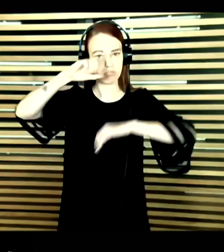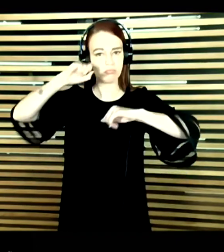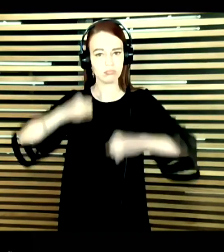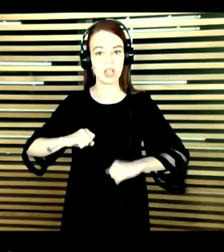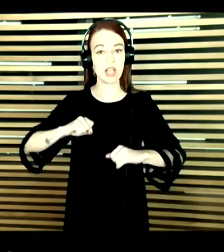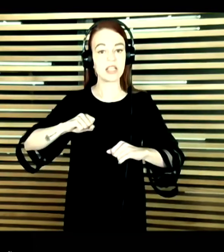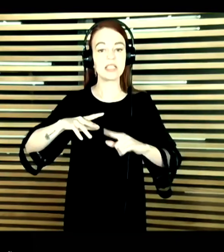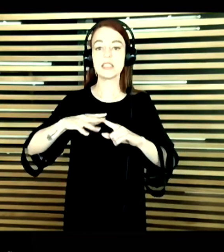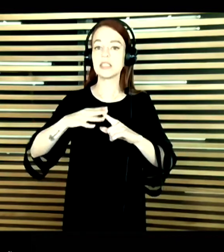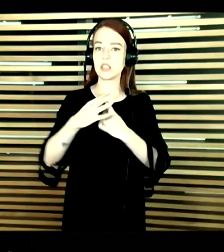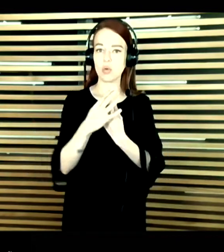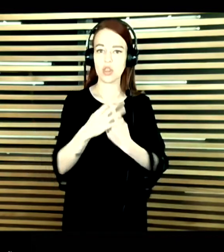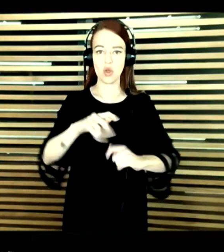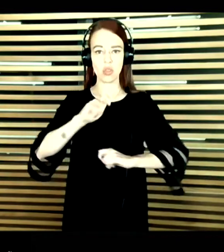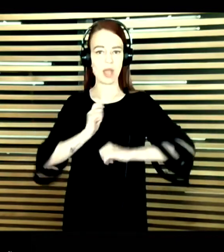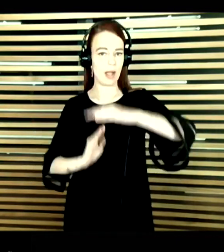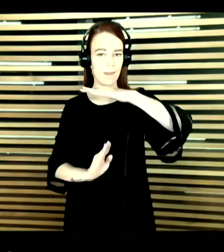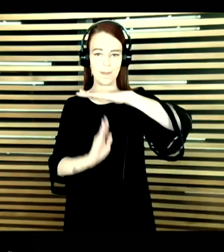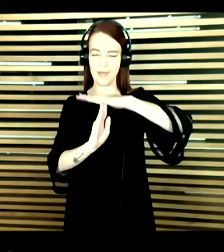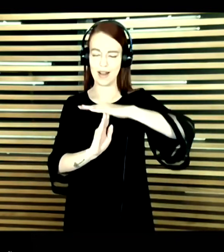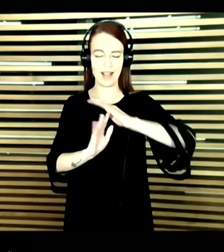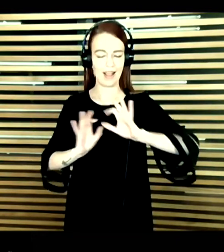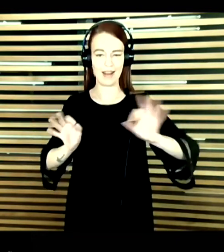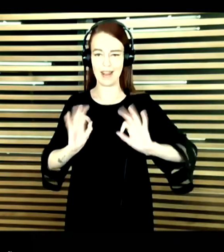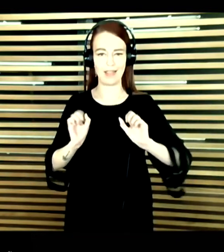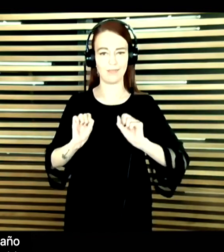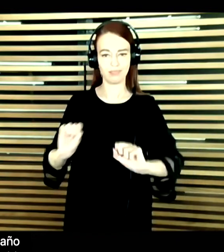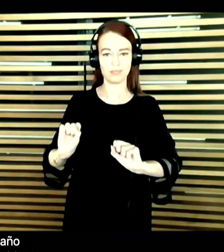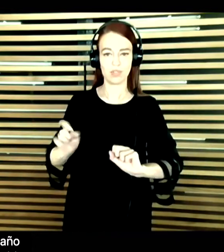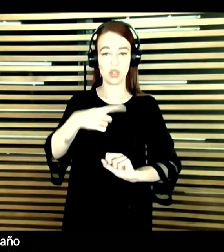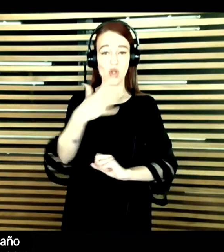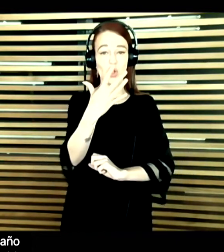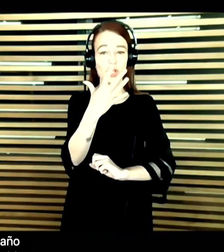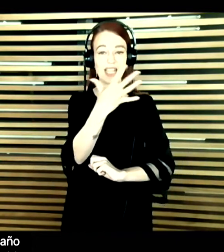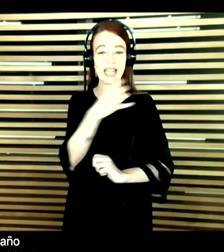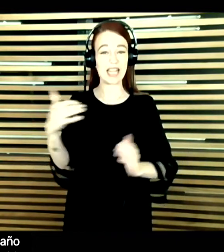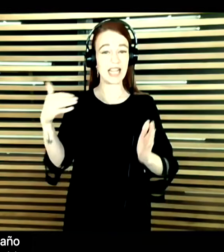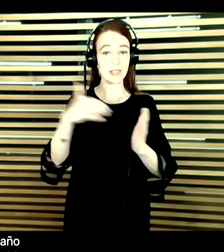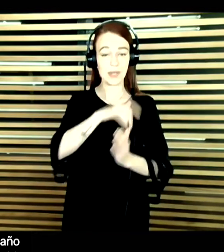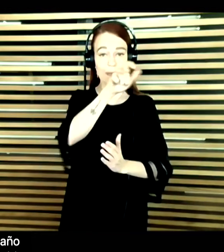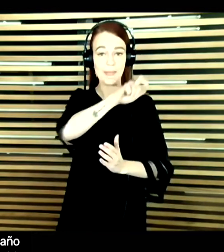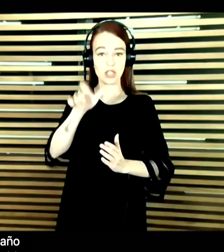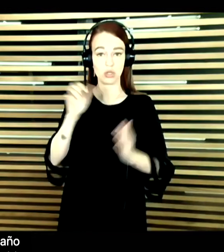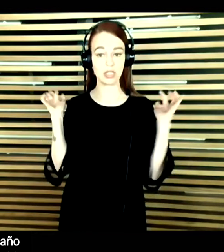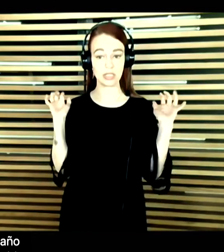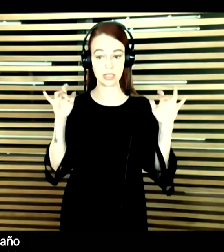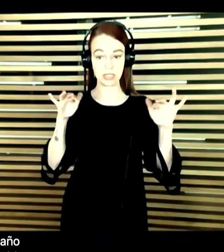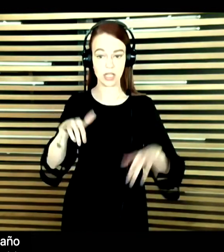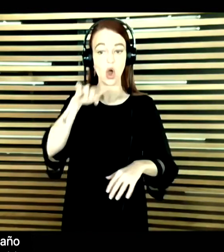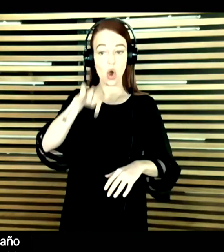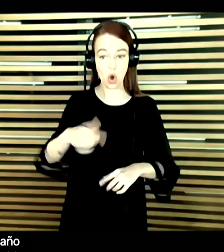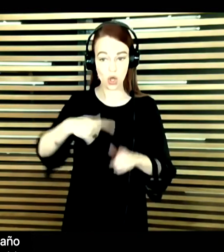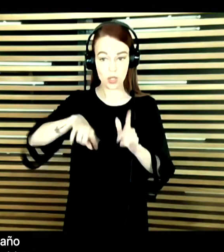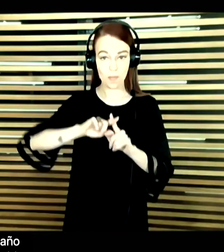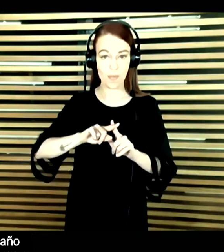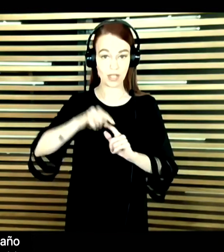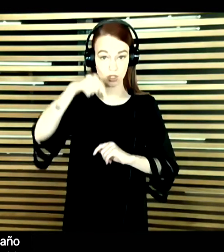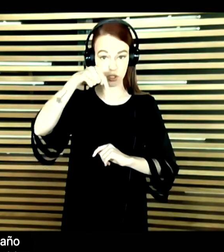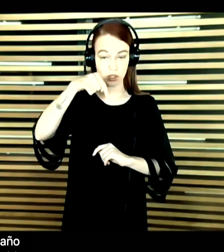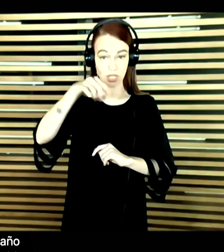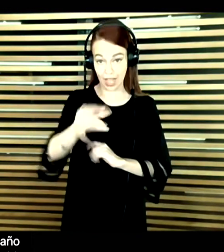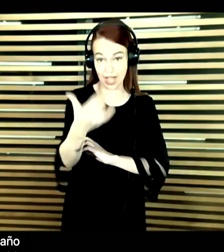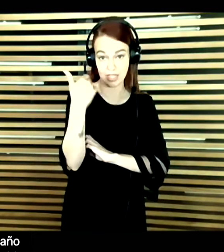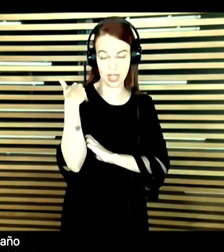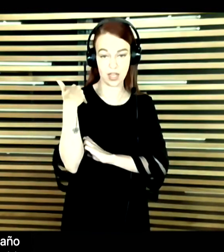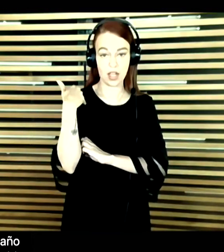circunstancias no van a pararnos. Somos medio millar de personas reunidas entre ayer y hoy en torno a las artes